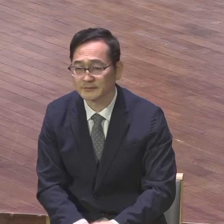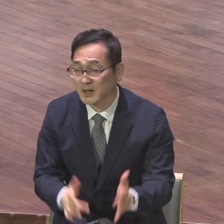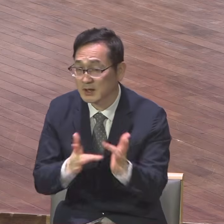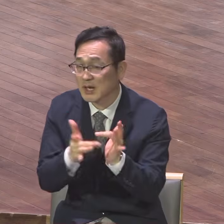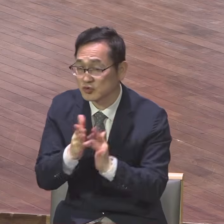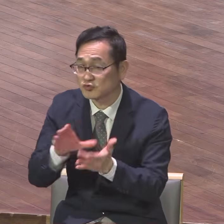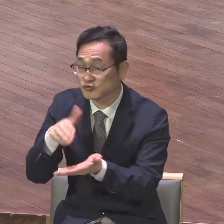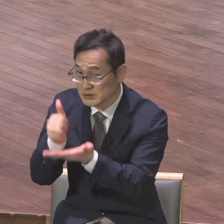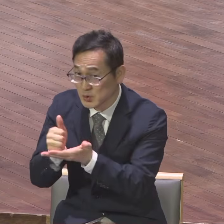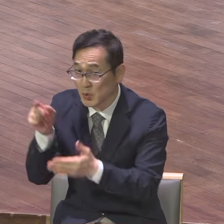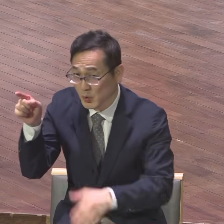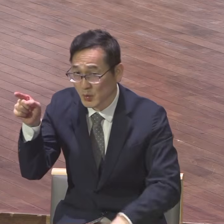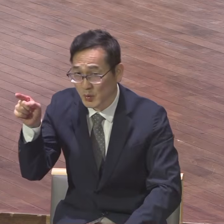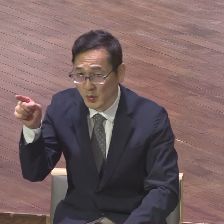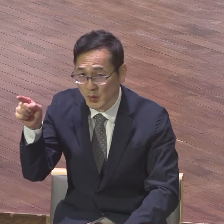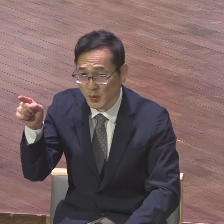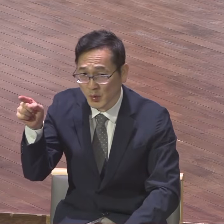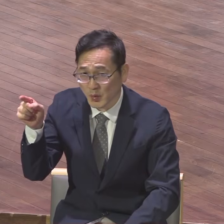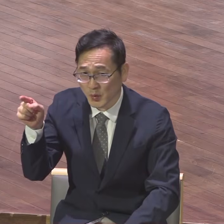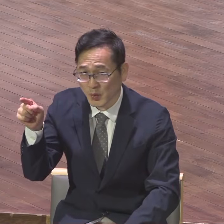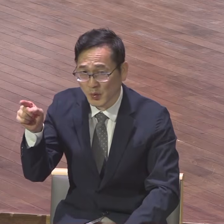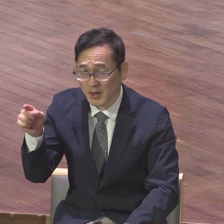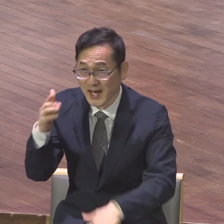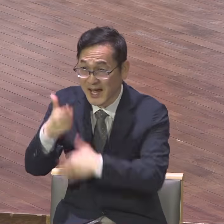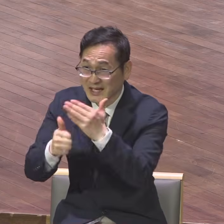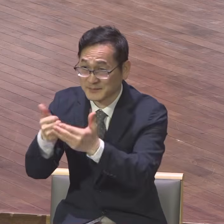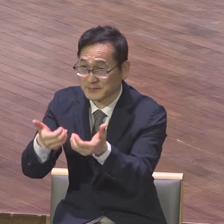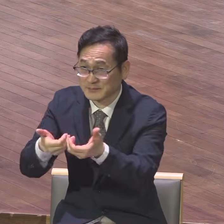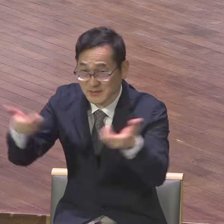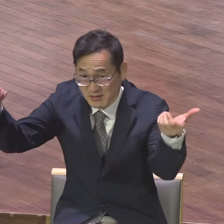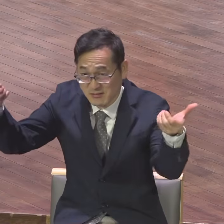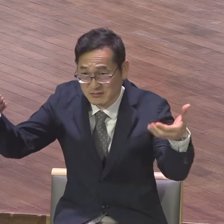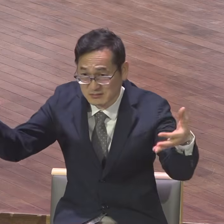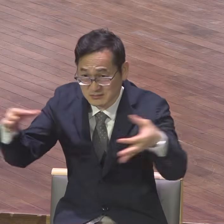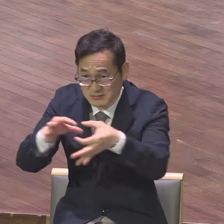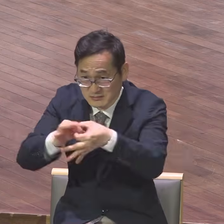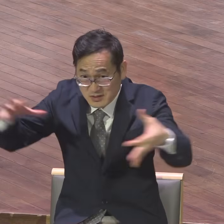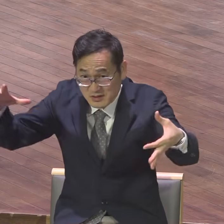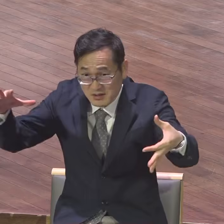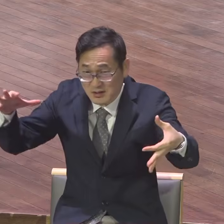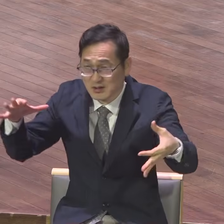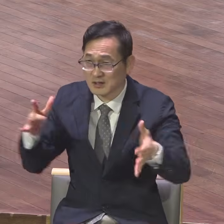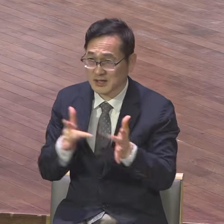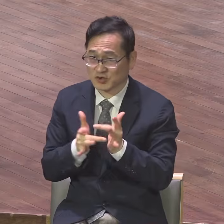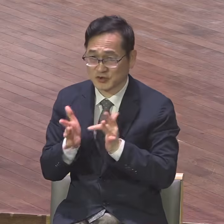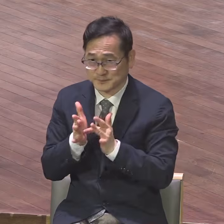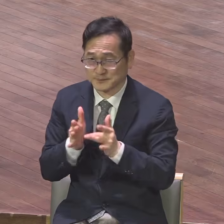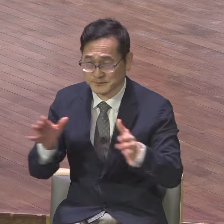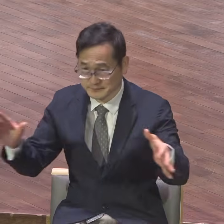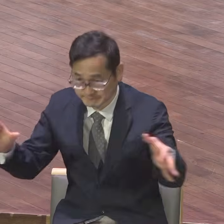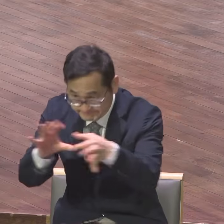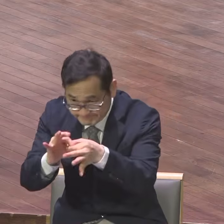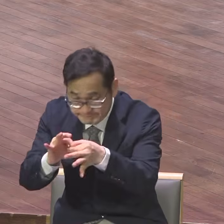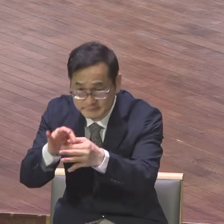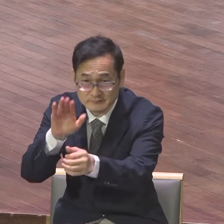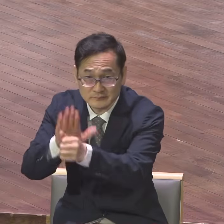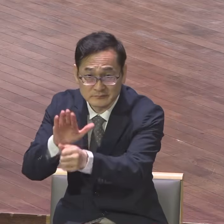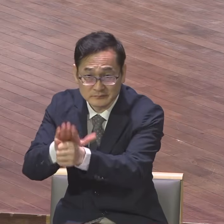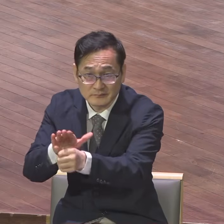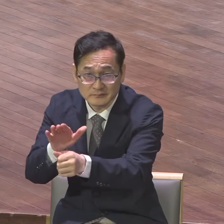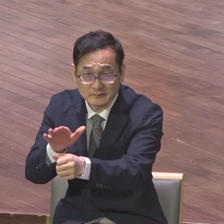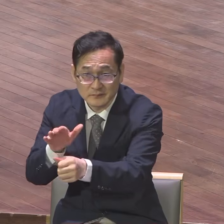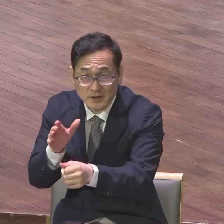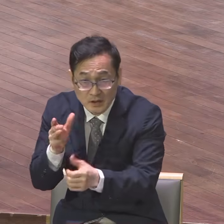예수 그리스도께서 이 깨어진 형상을 다시 회복시켜 주셨는데, 바로 이 예수 그리스도를 믿는 순간에, 영접하는